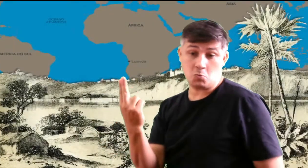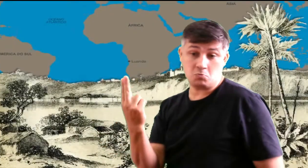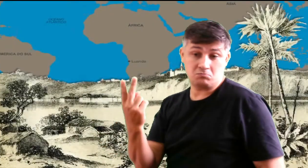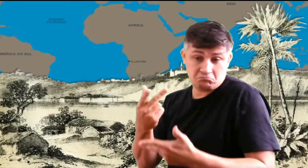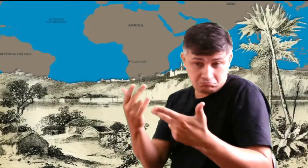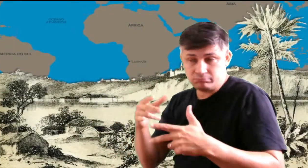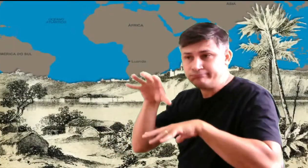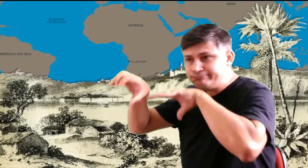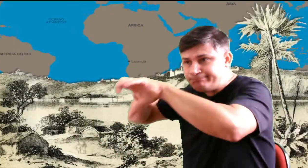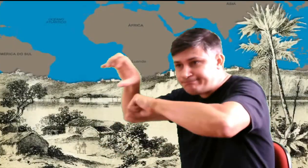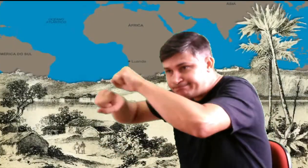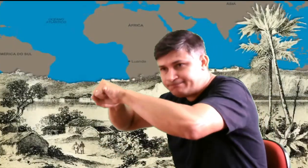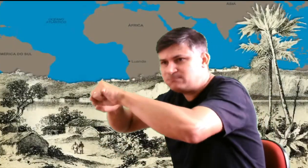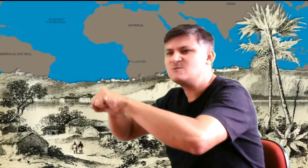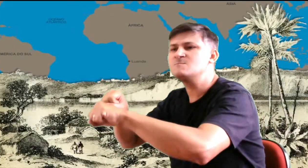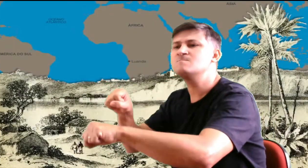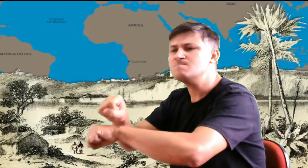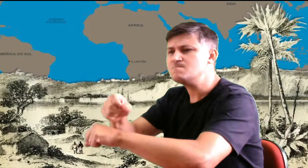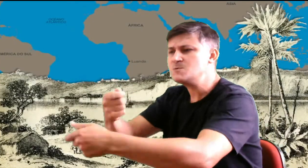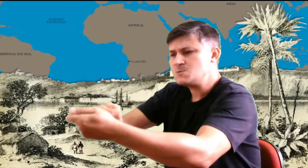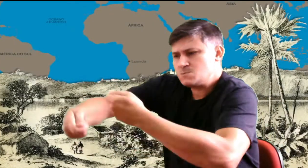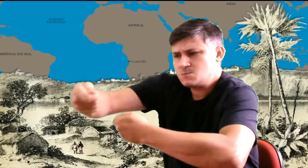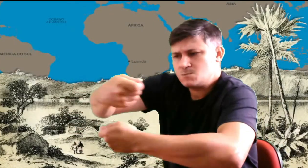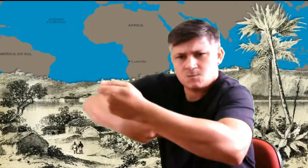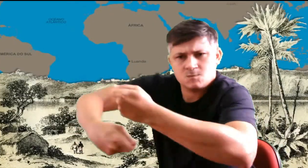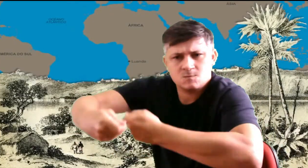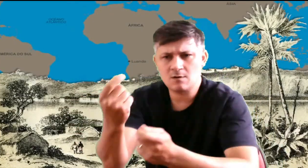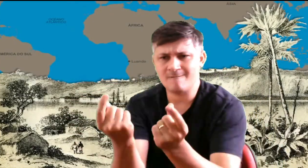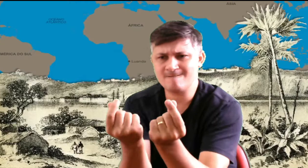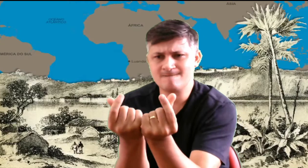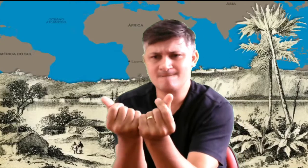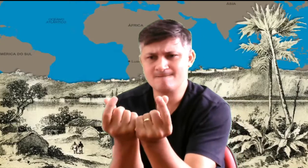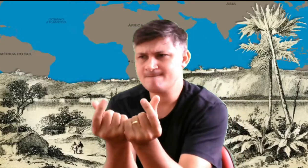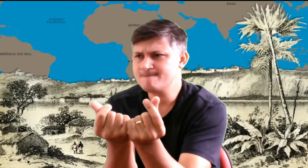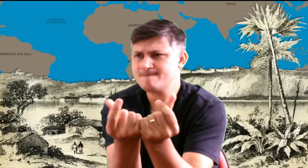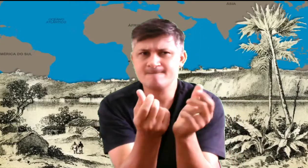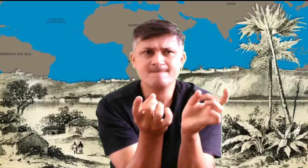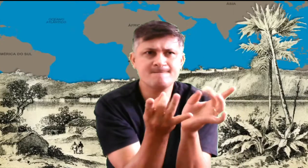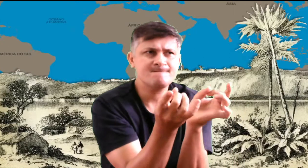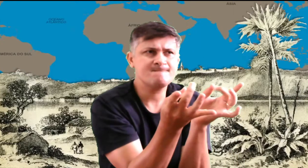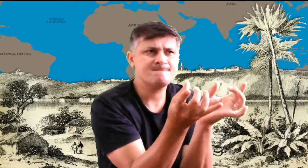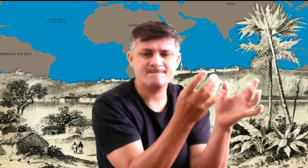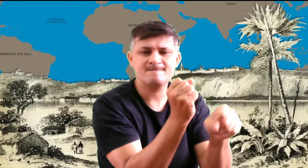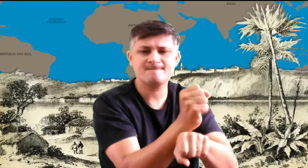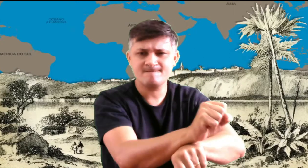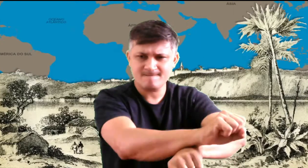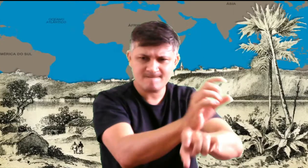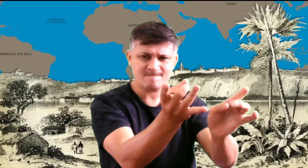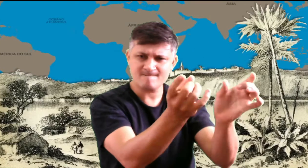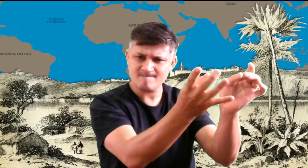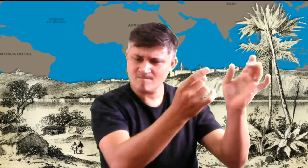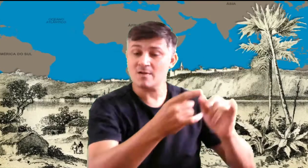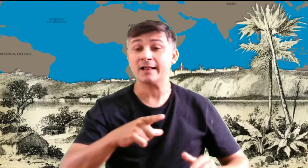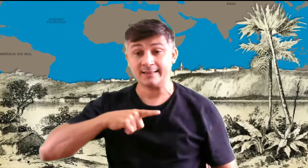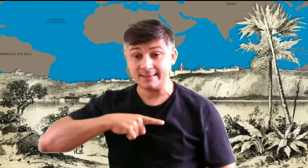cabia garantir o negócio e lucrar com a cobrança de taxas e impostos. Os